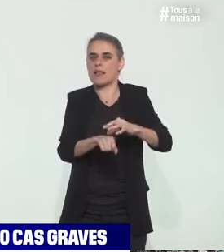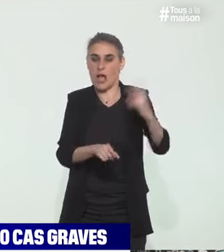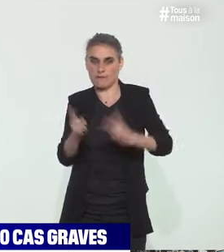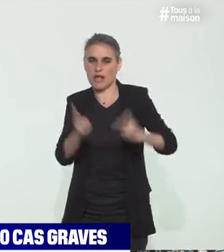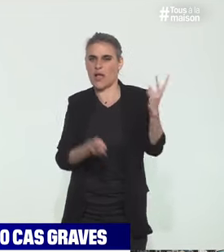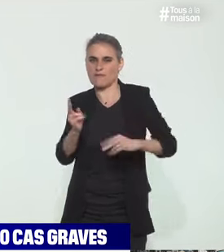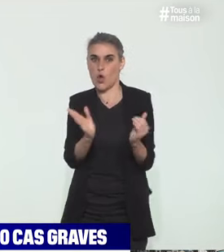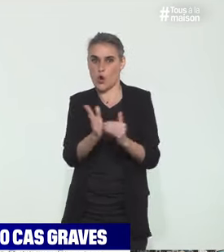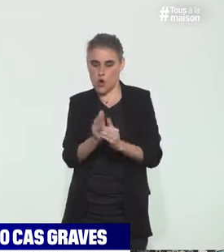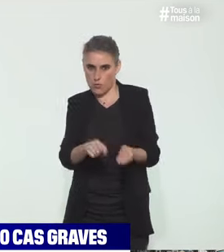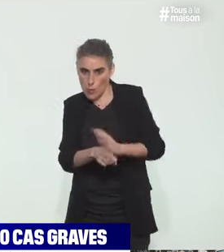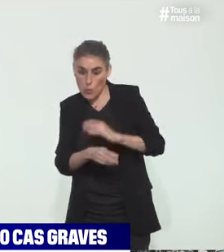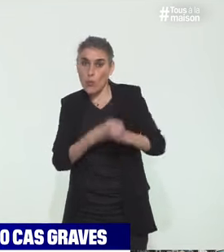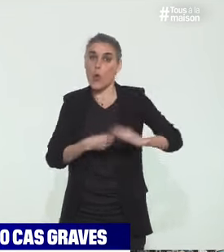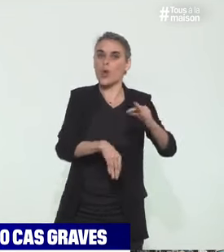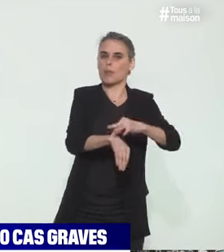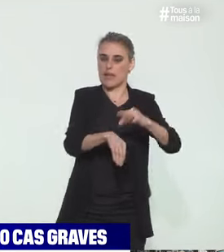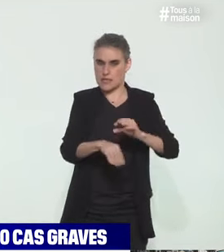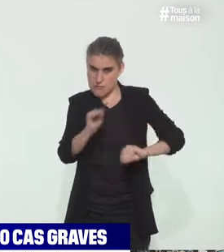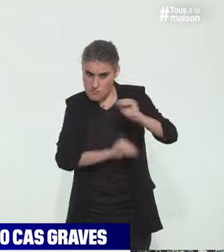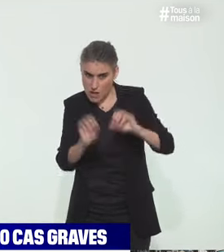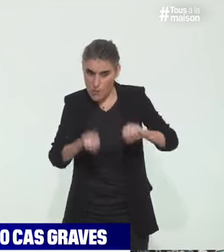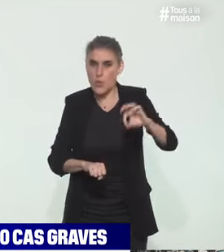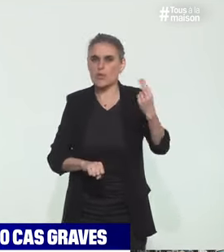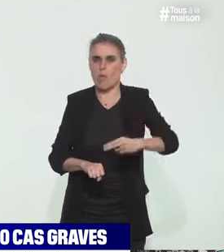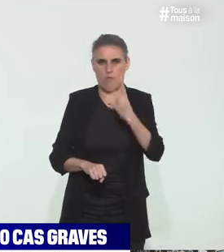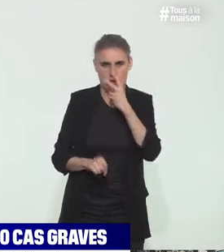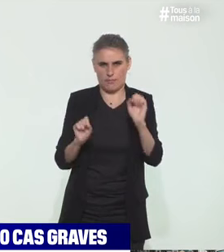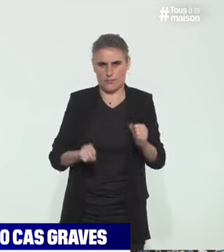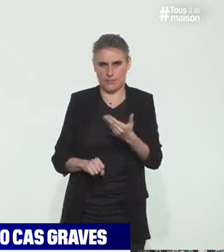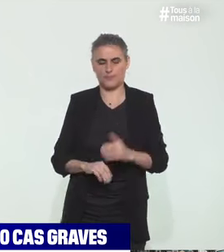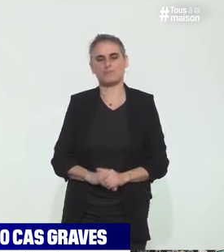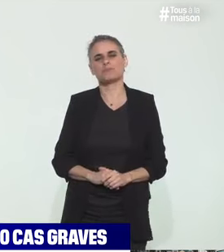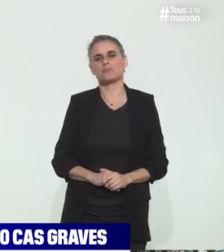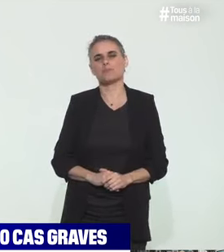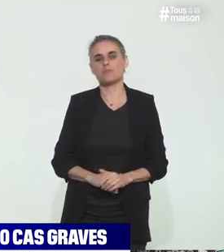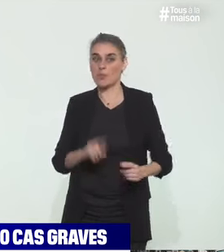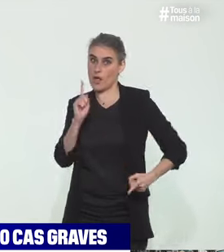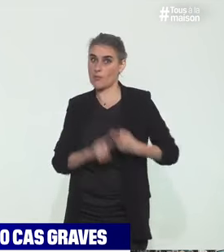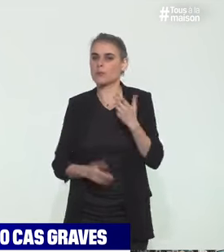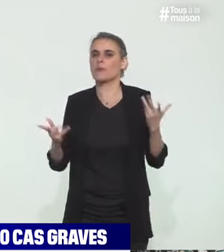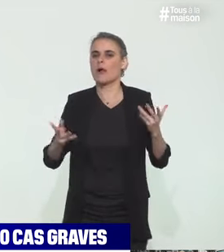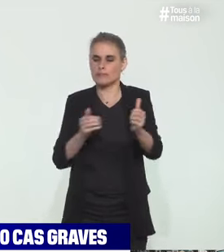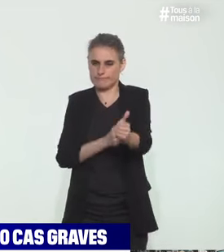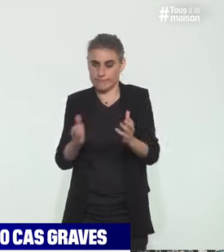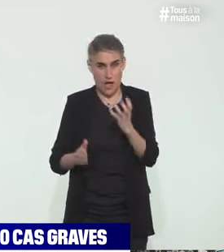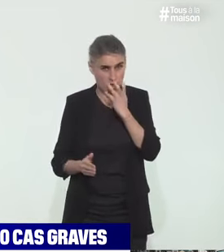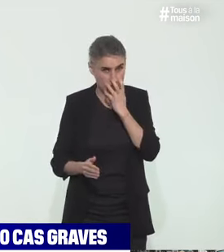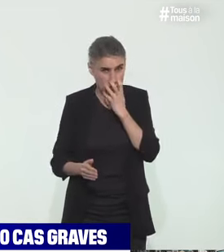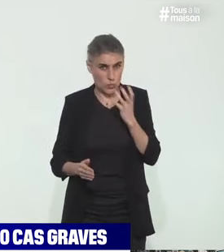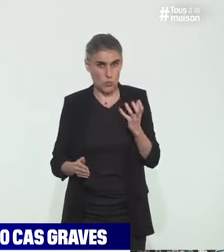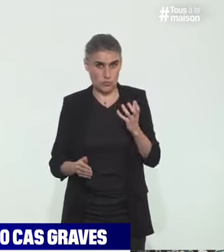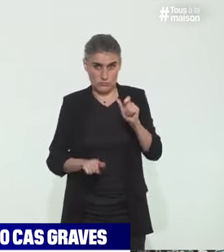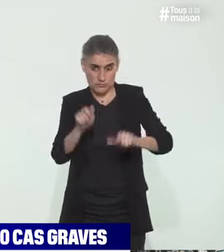réanimation, qu'ils soient atteints ou non d'infection Covid-19. Il est important de comprendre que les tensions en réanimation, du fait